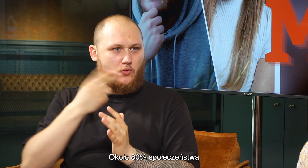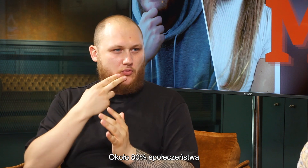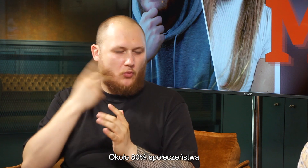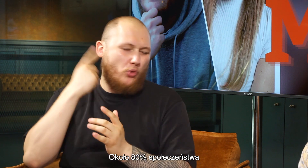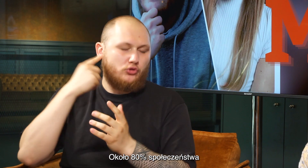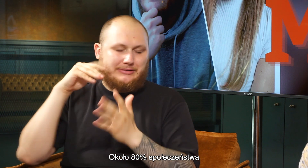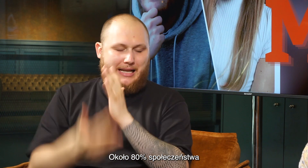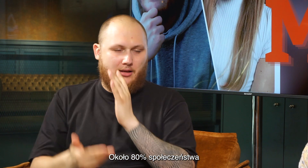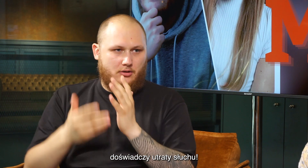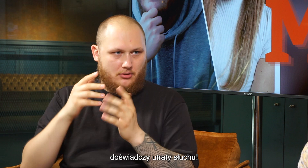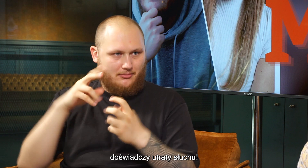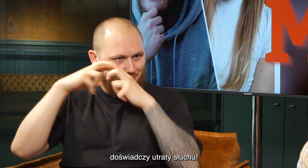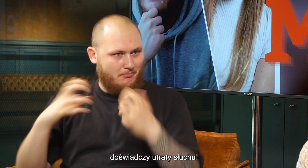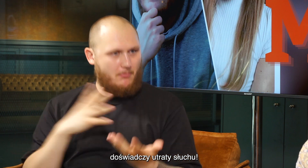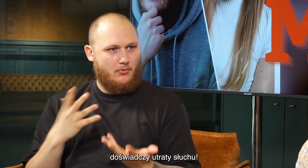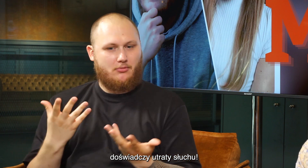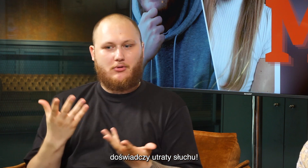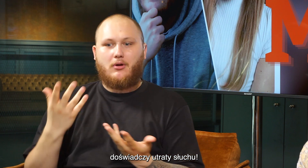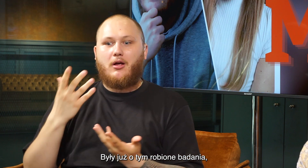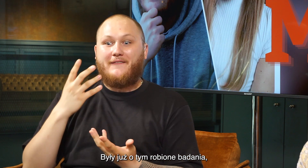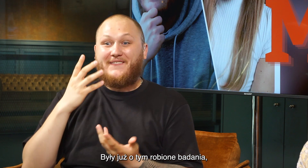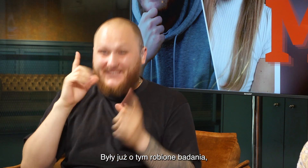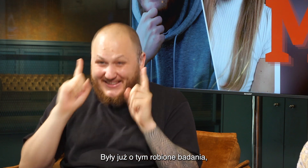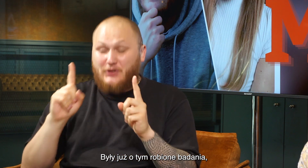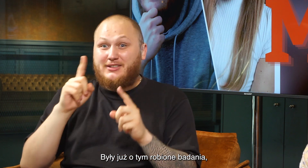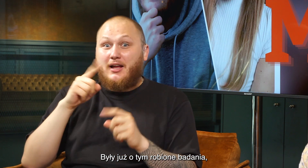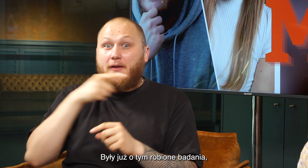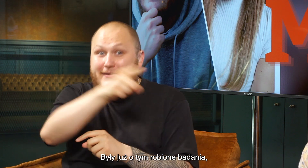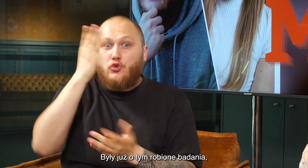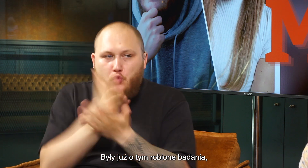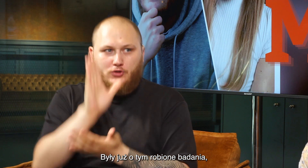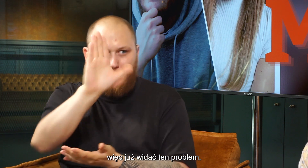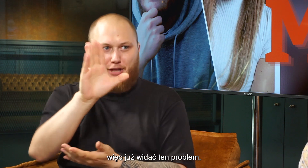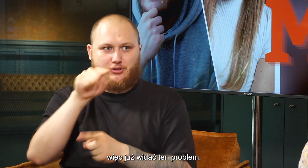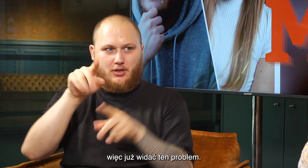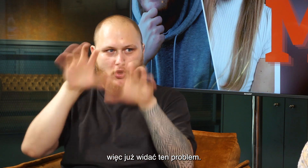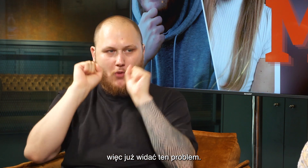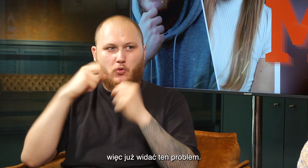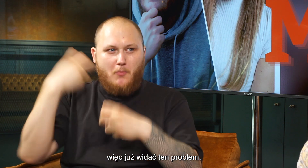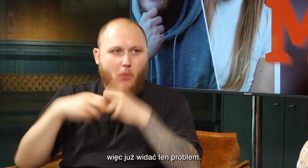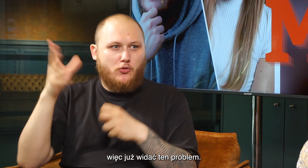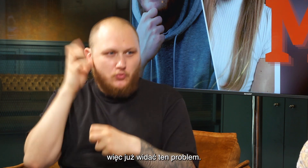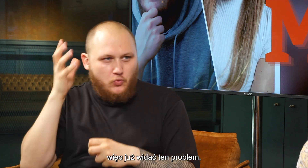Około 80% społeczeństwa doświadczy utraty słuchu. Były już o tym robione badania, więc